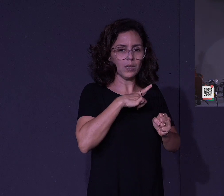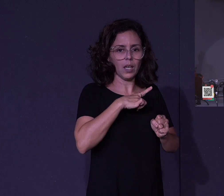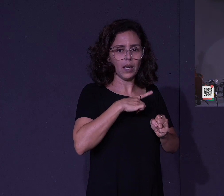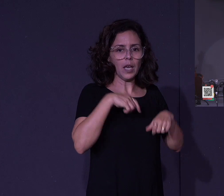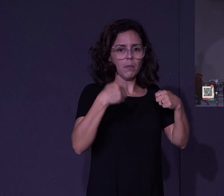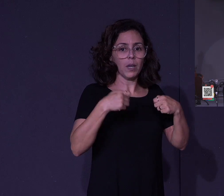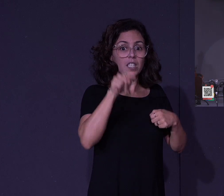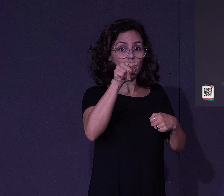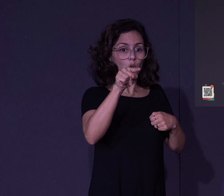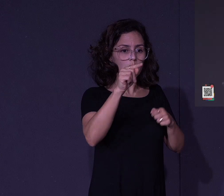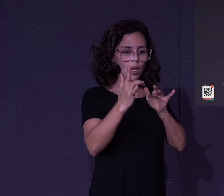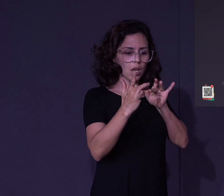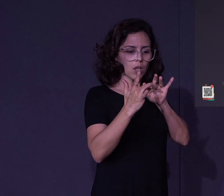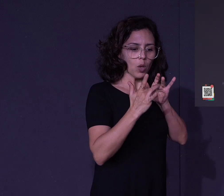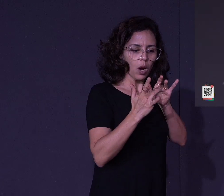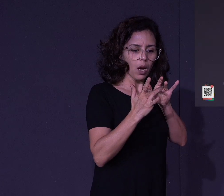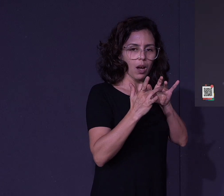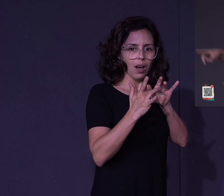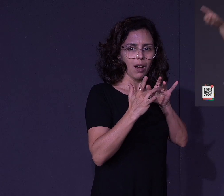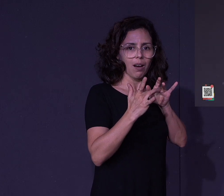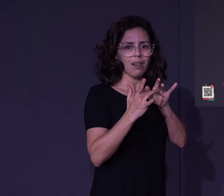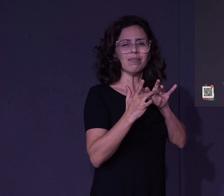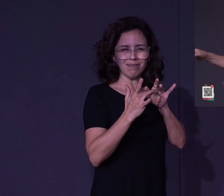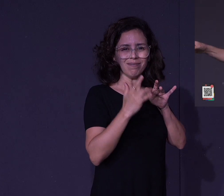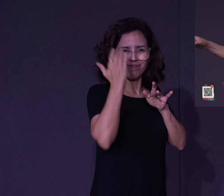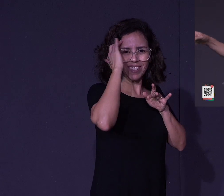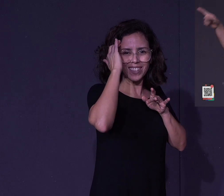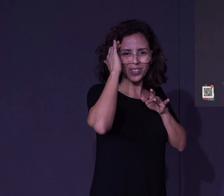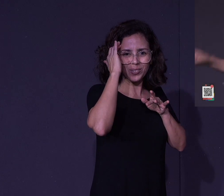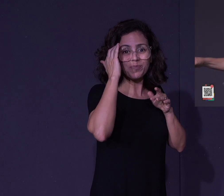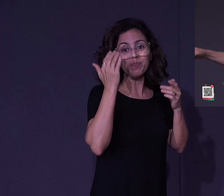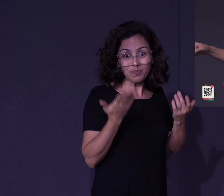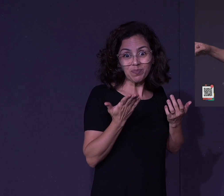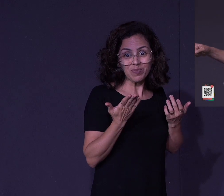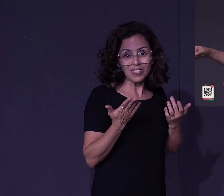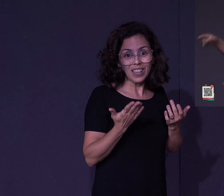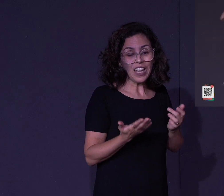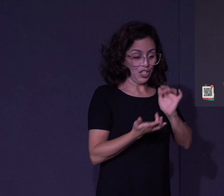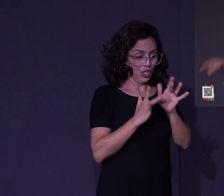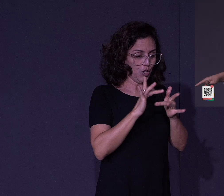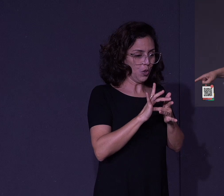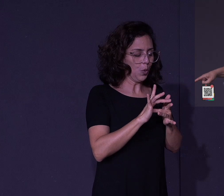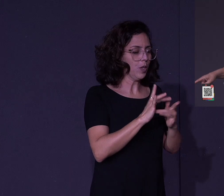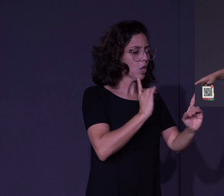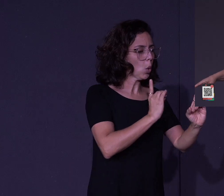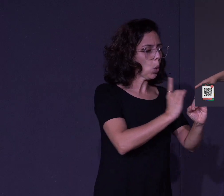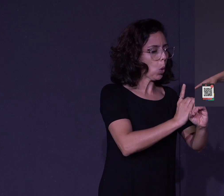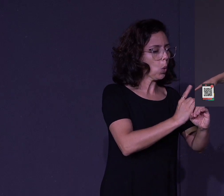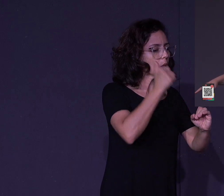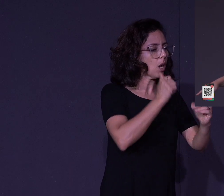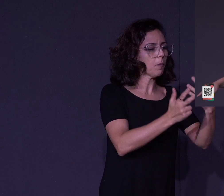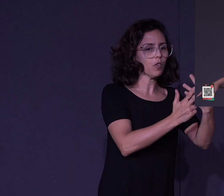Fala com a mulher, toca o caixão para deixar os religiosos loucos, fala ao